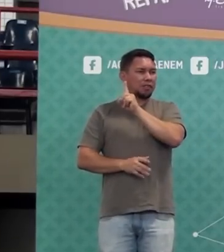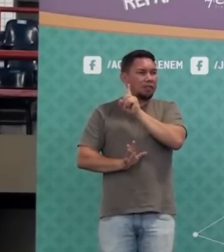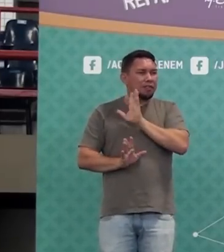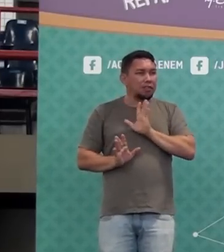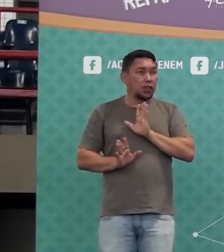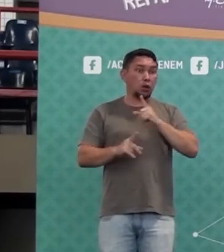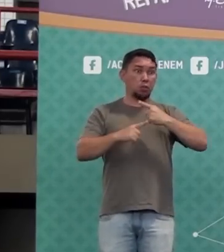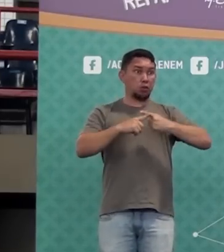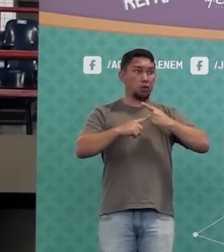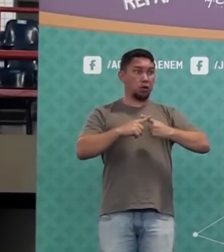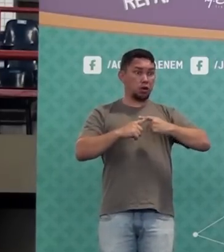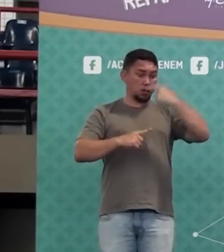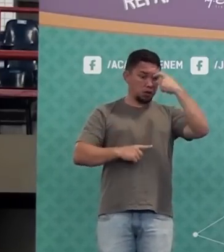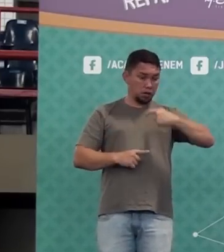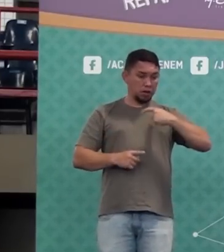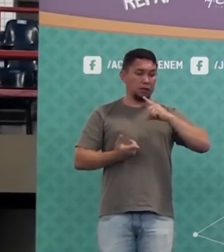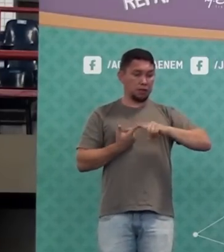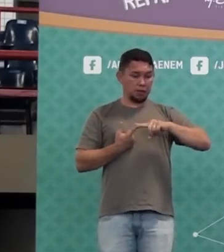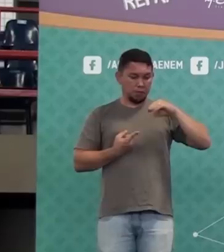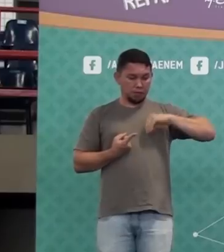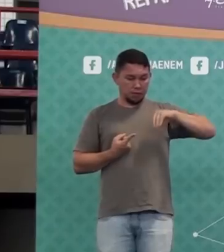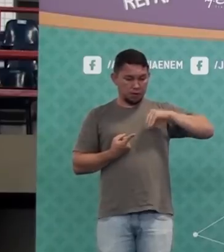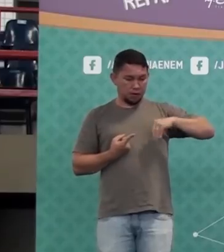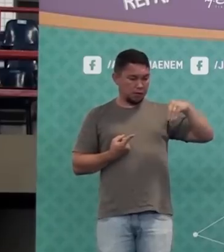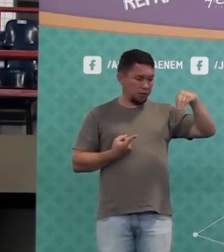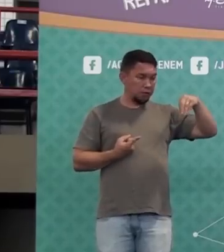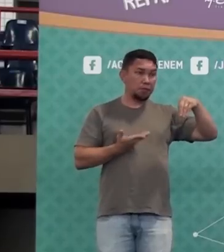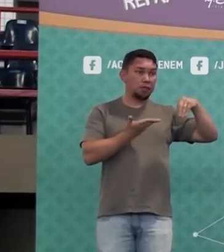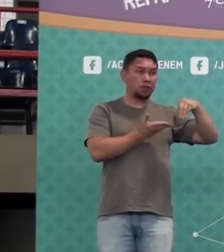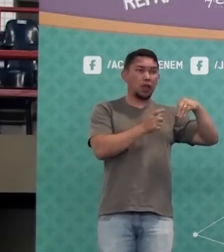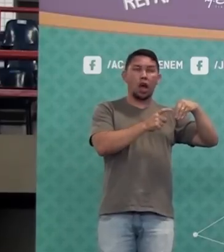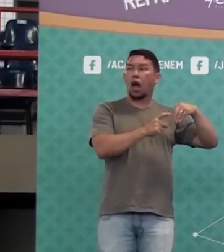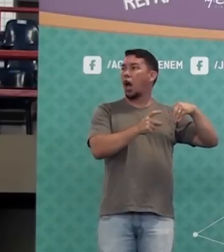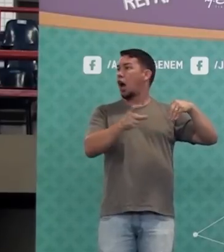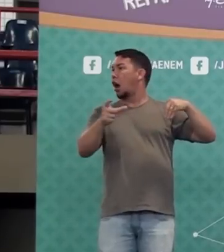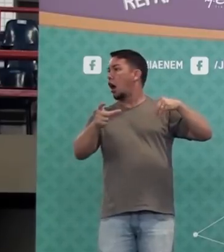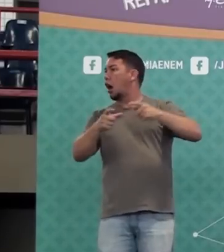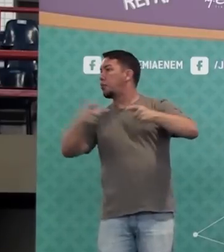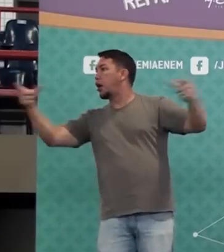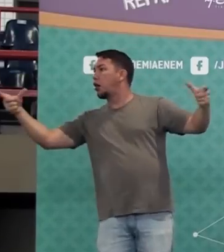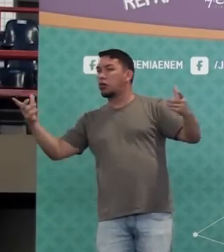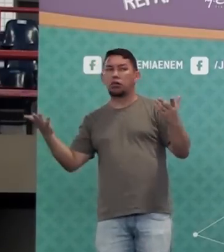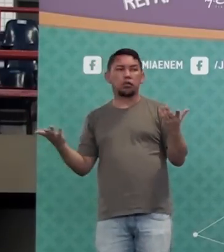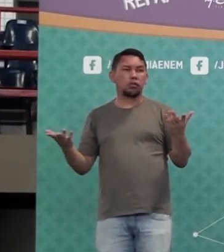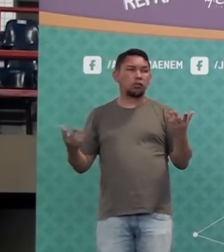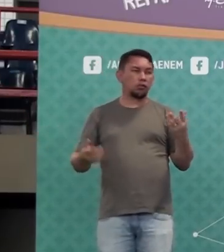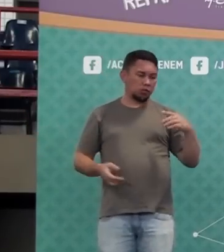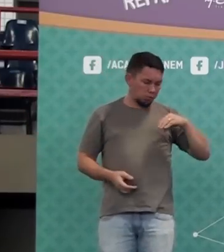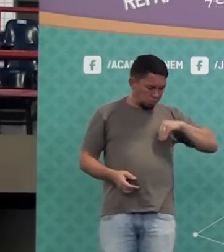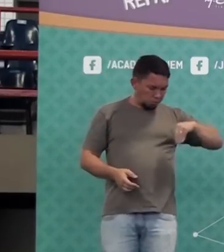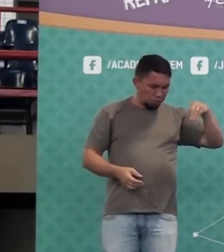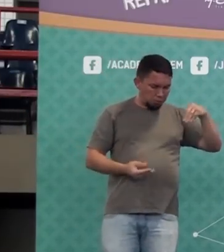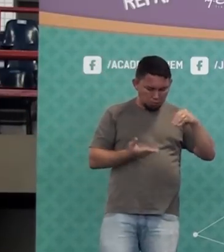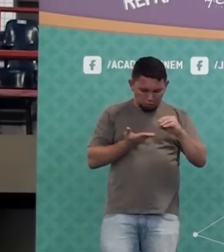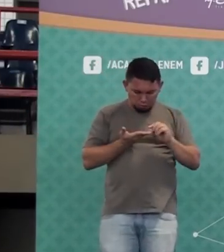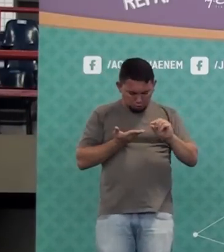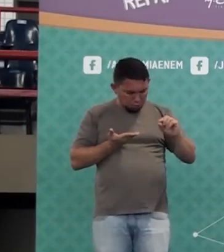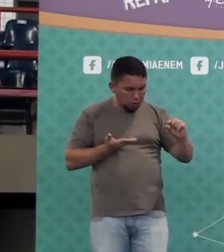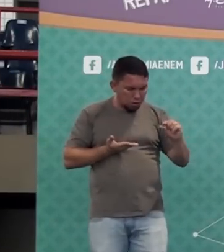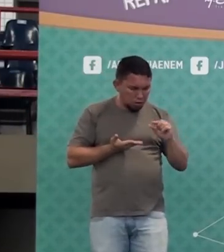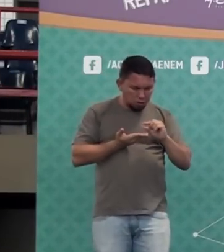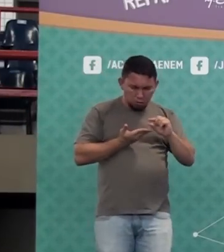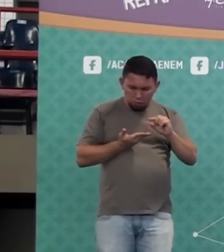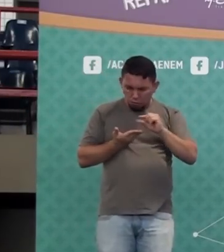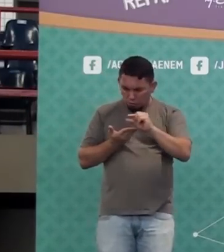delicada, porque o salário que recebem, em sua maioria, mal dá para ele